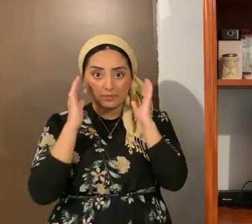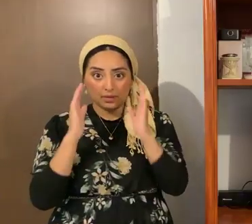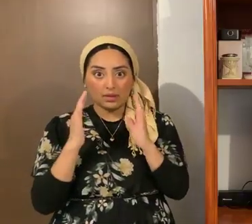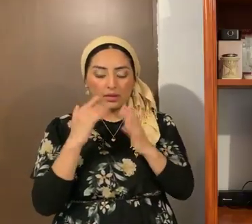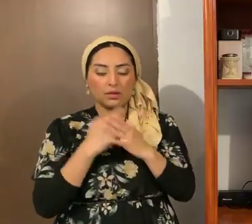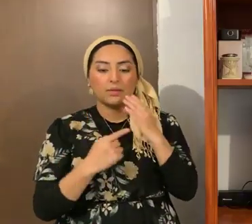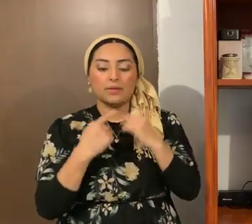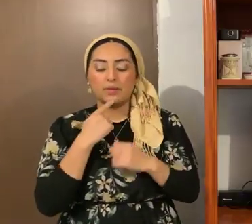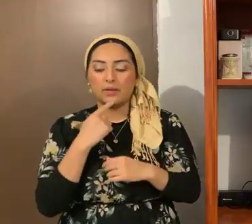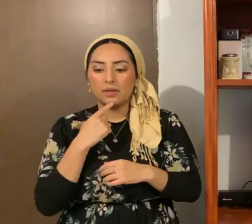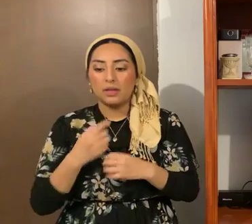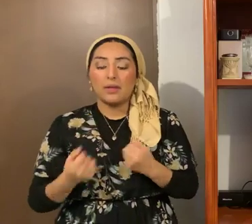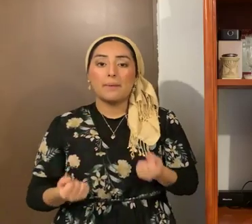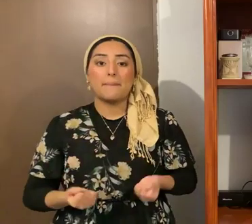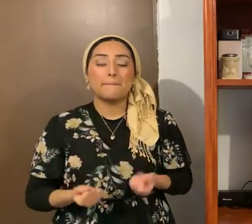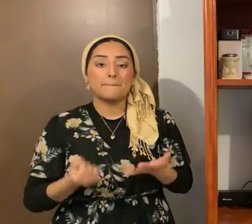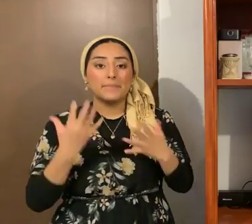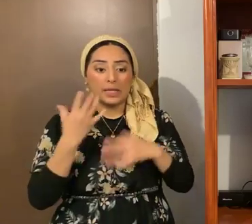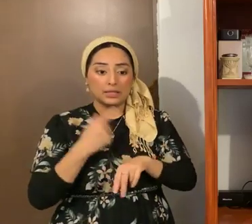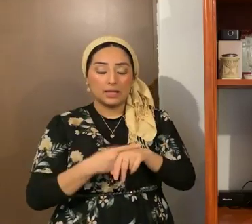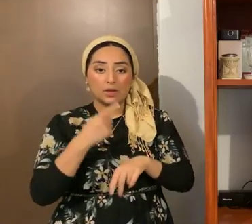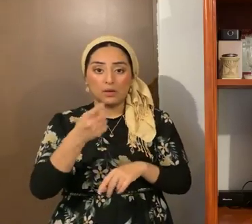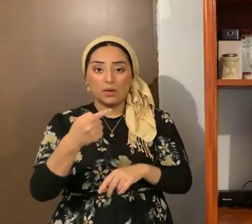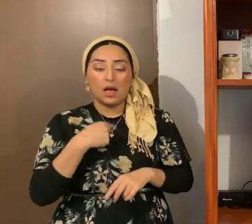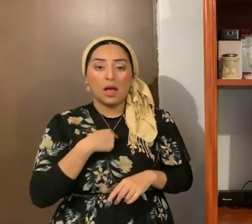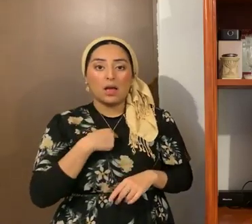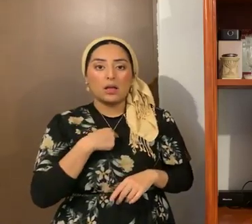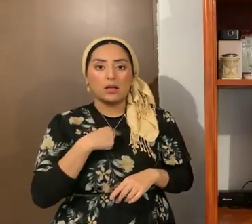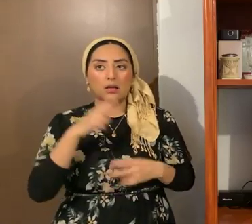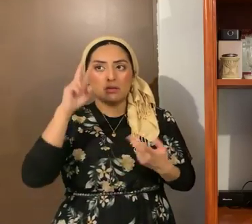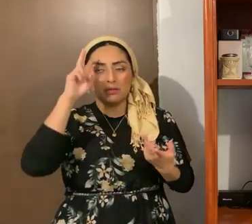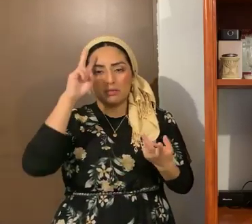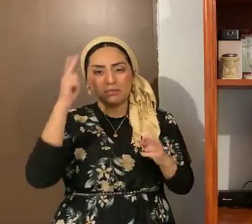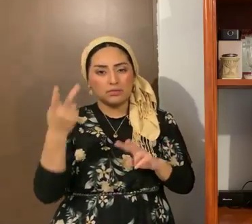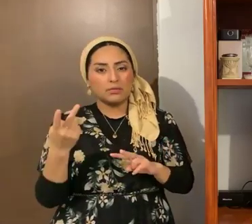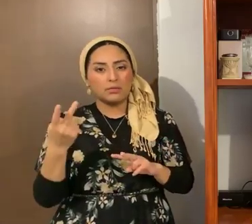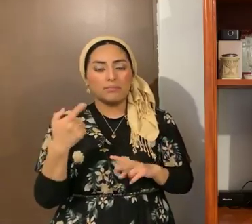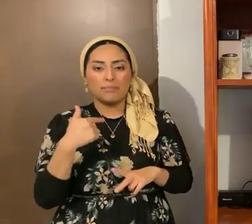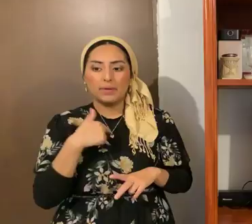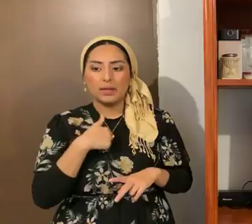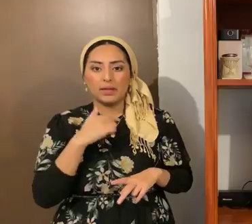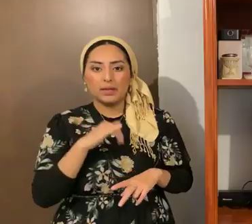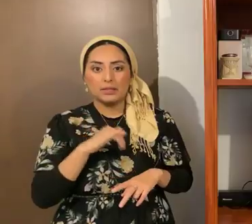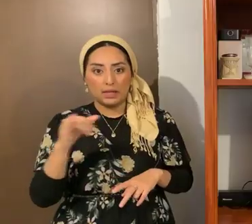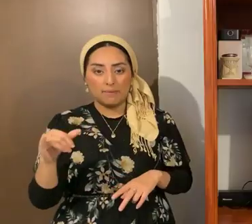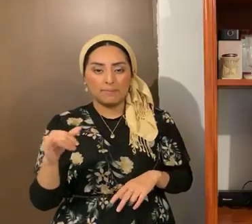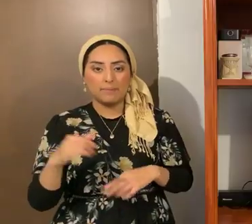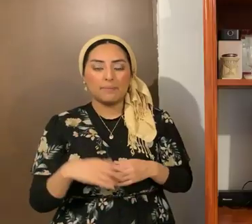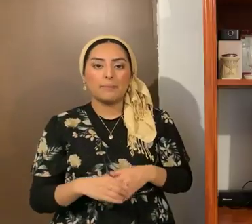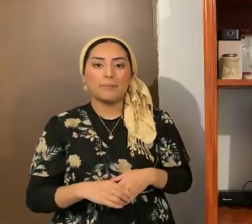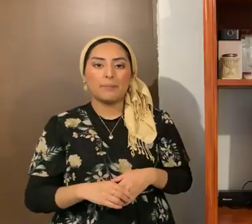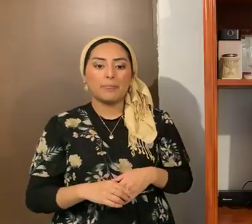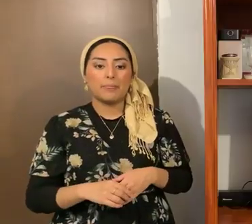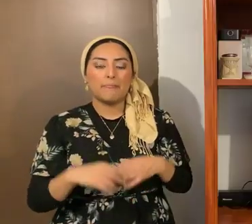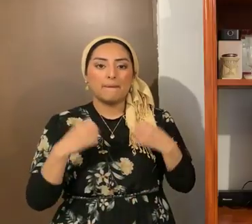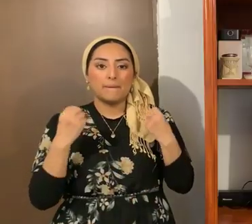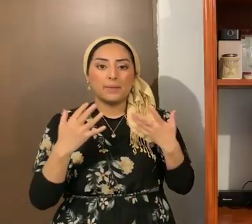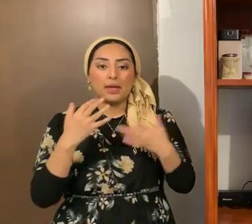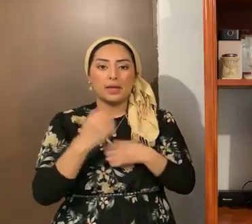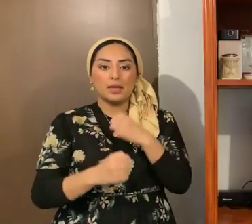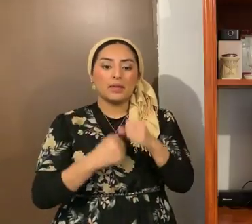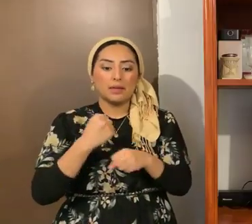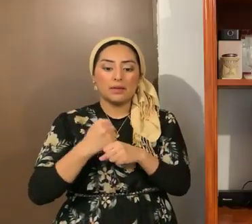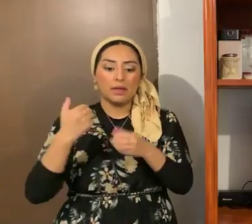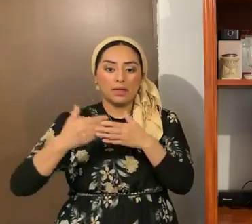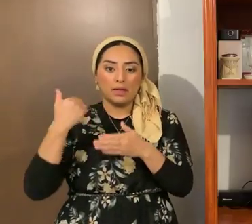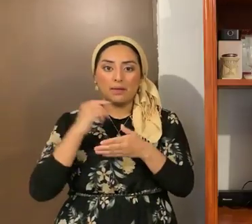dice aquí, y muchas veces tú y yo lo habíamos malinterpretado, yo me incluyo, no sé, hace muchos años,